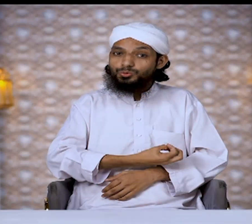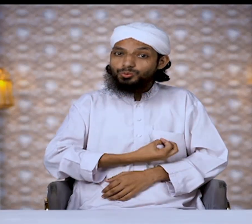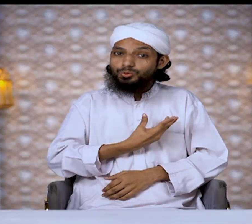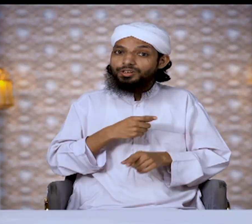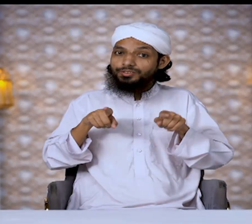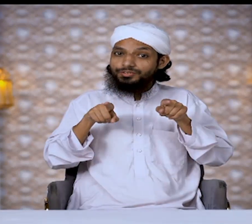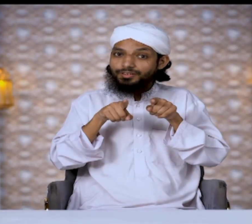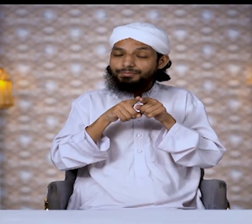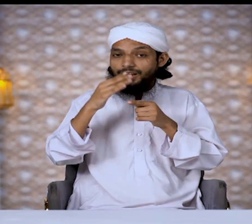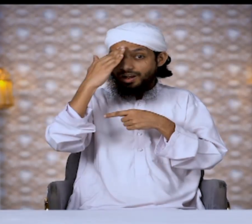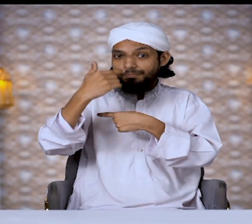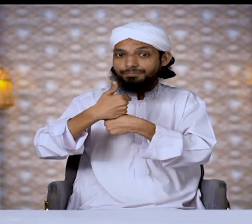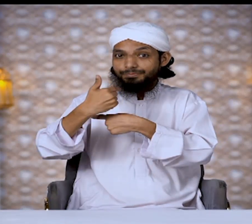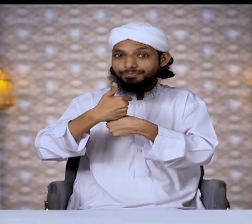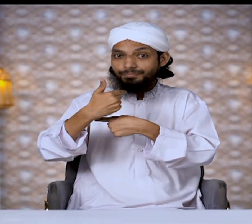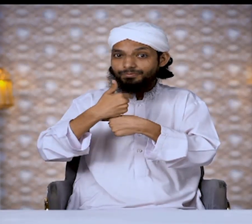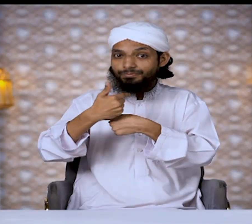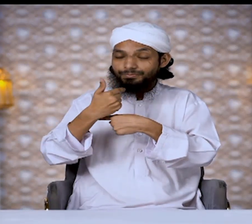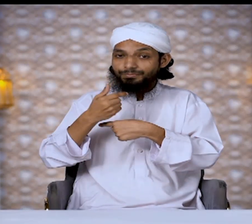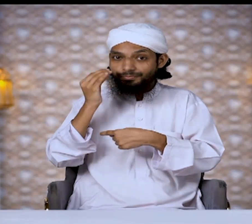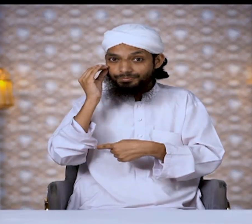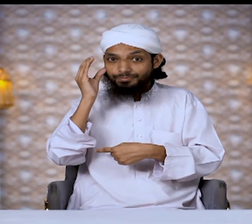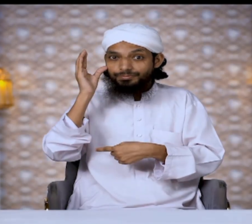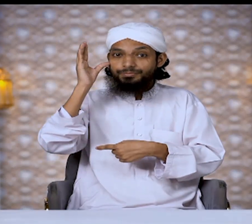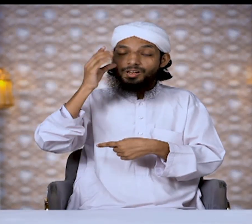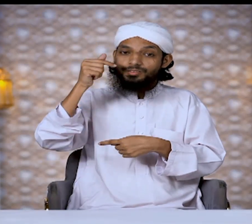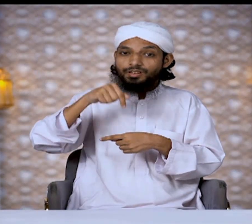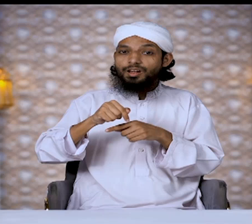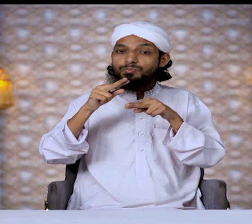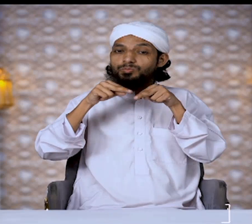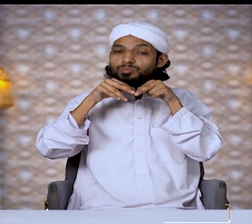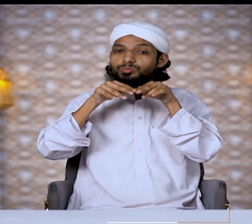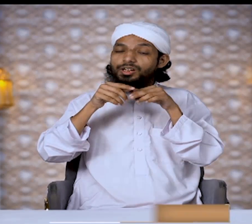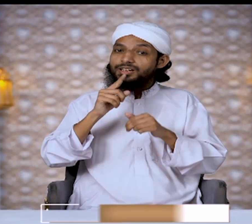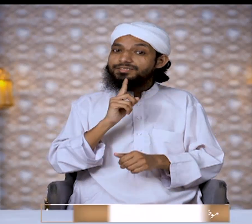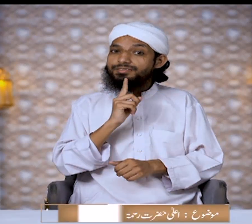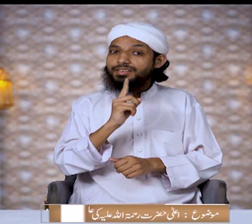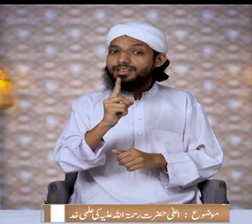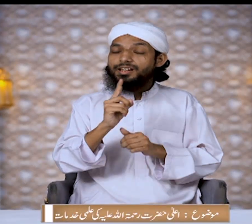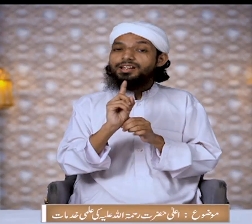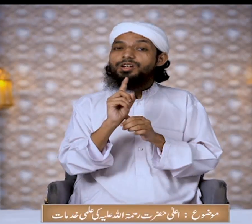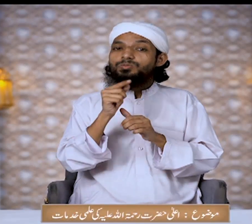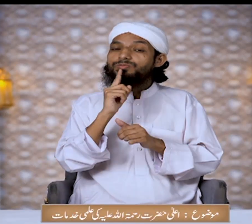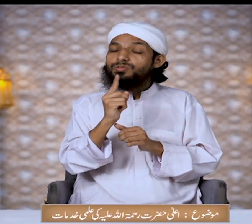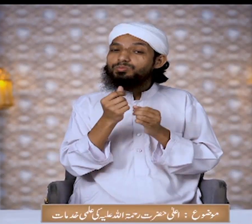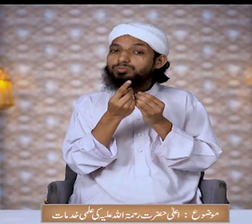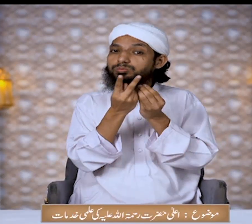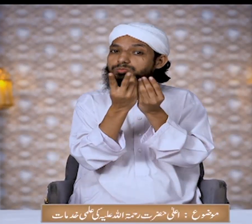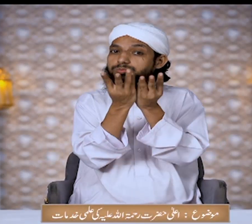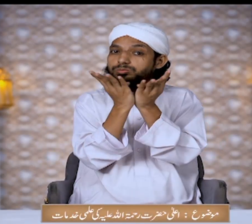علوم و فنون حاصل کیے اور اس کے بعد ان علوم و فنون کے فیضان کو پوری دیانتداری کے ساتھ بے شمار طلباء